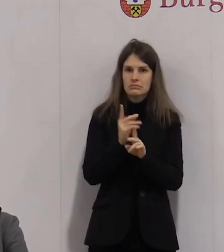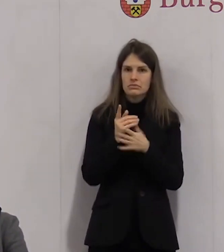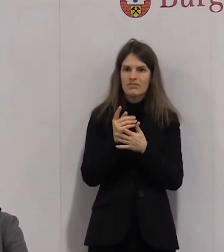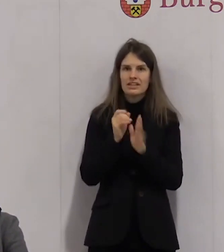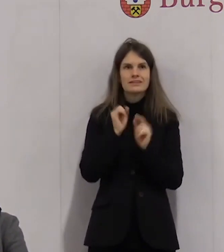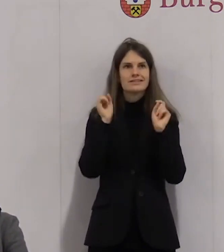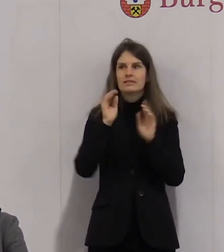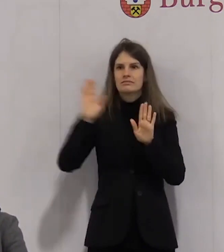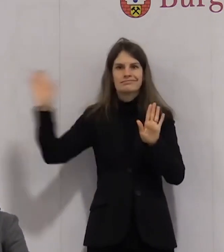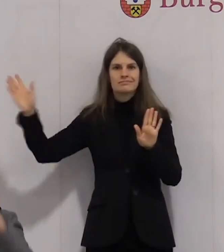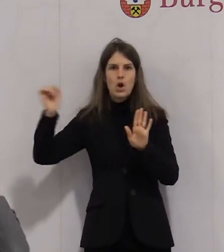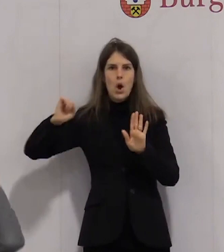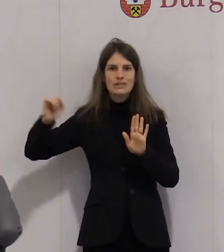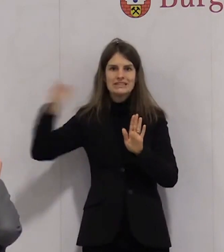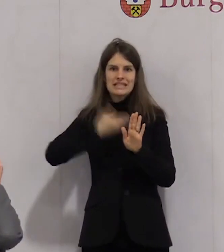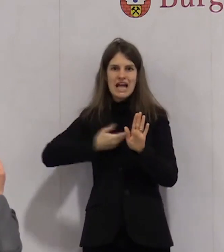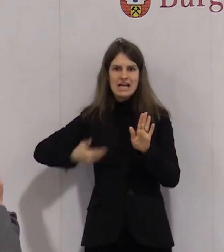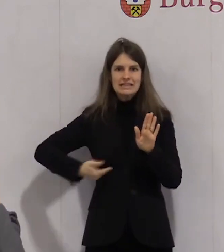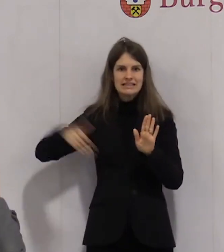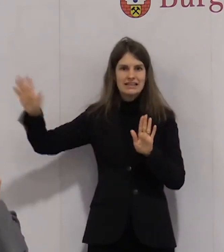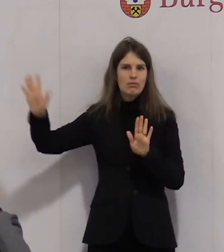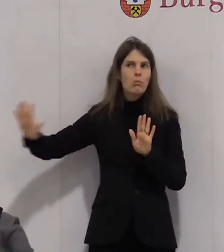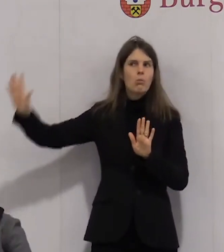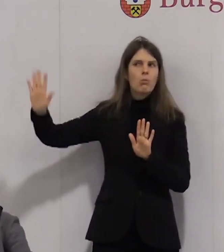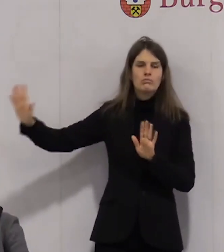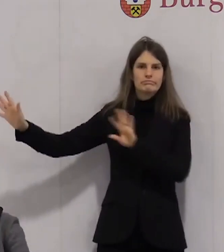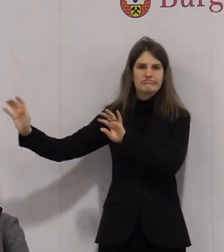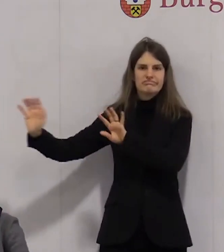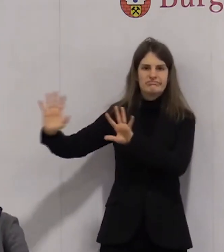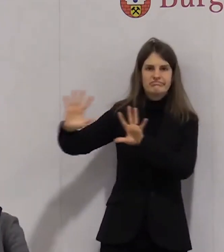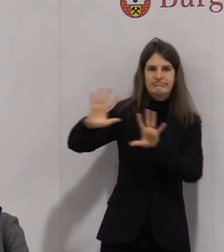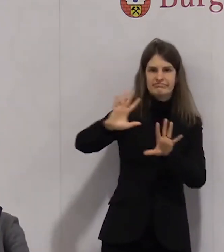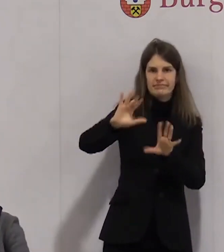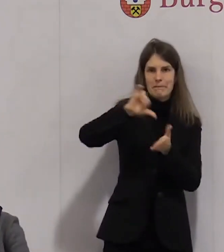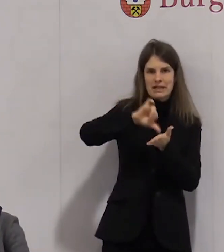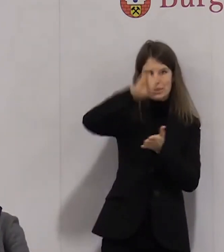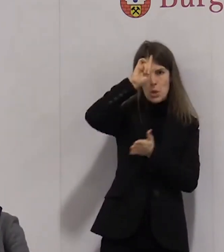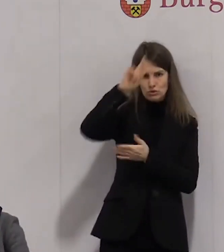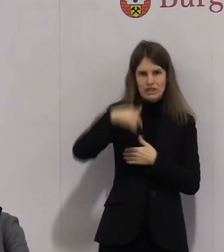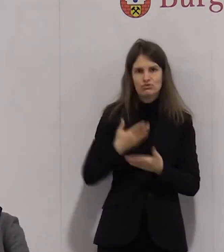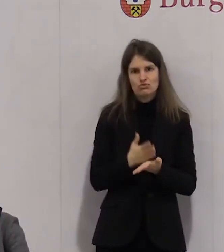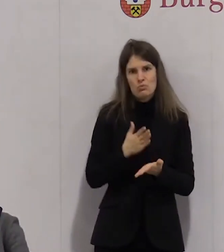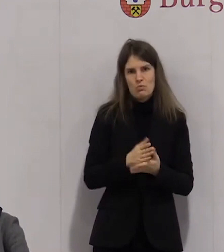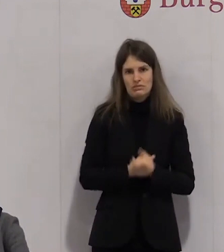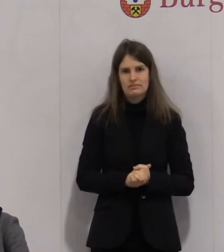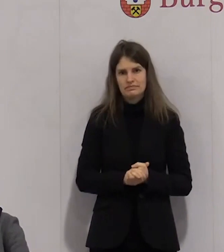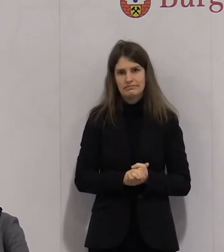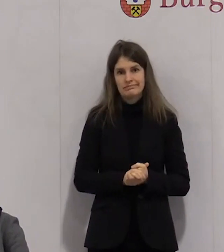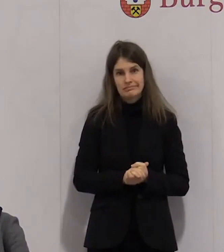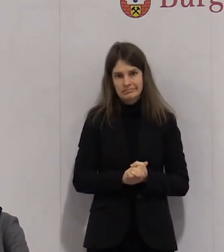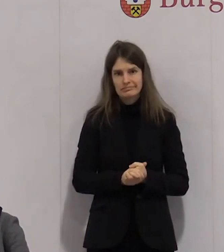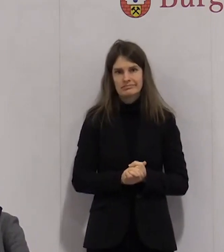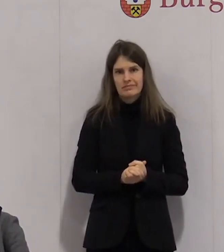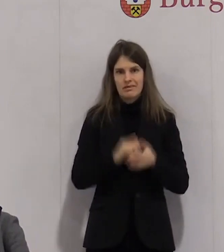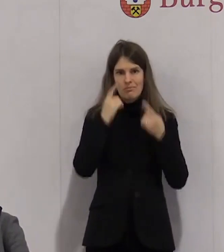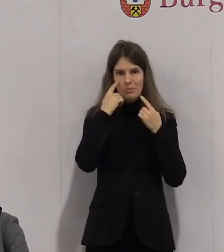ostsachsen sondern ihre mitteldeutschen raum und dir hier und oben landkreis wir befinden uns sozusagen im auge